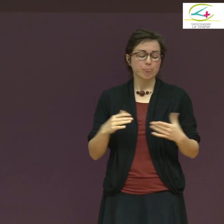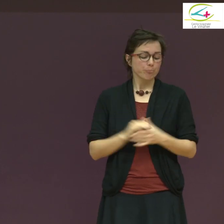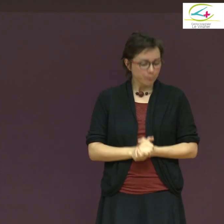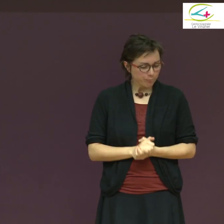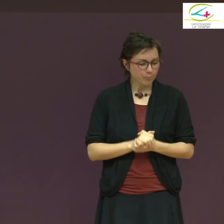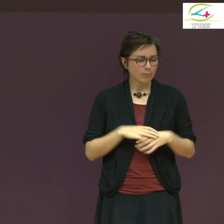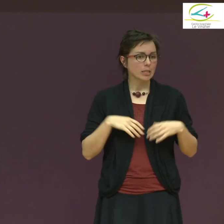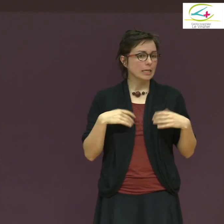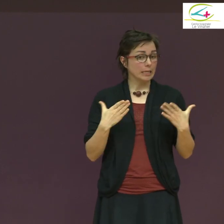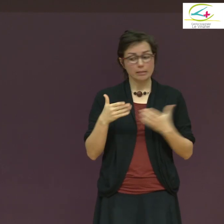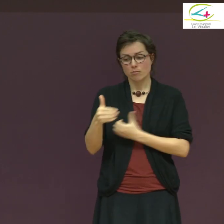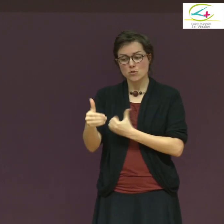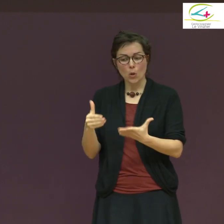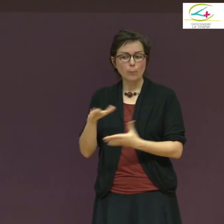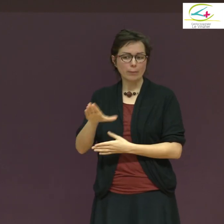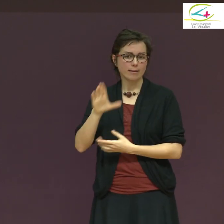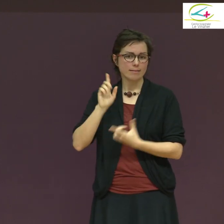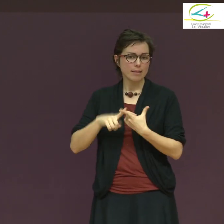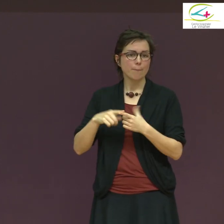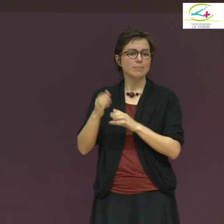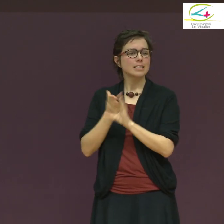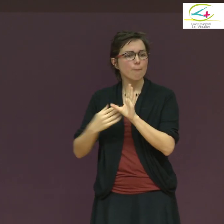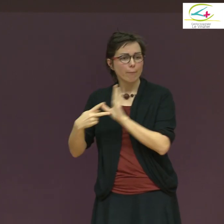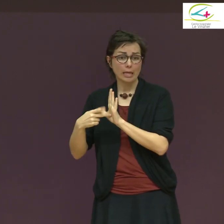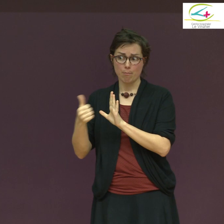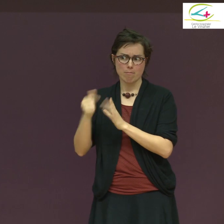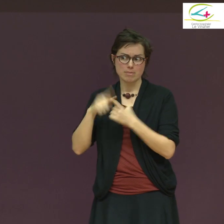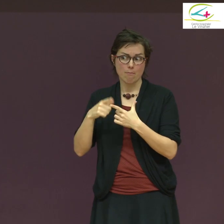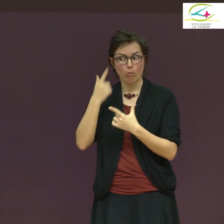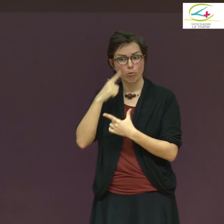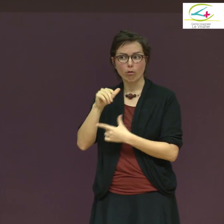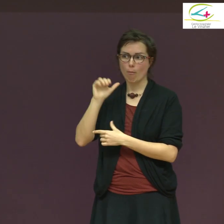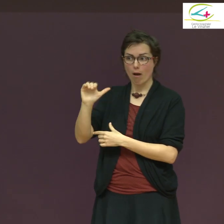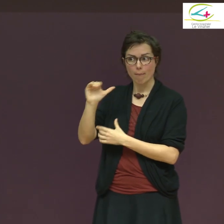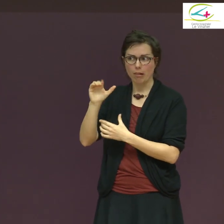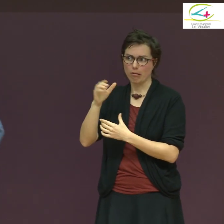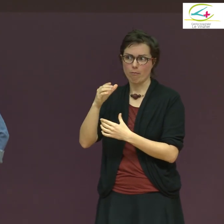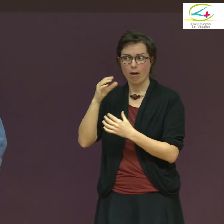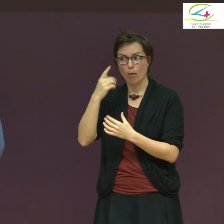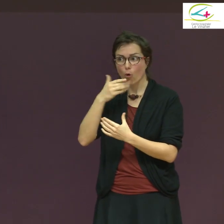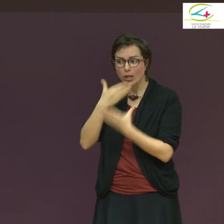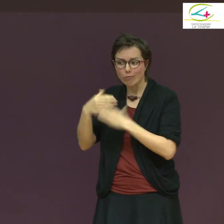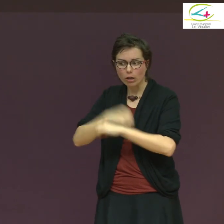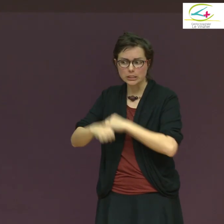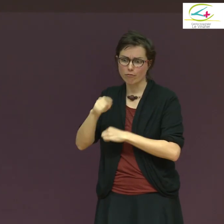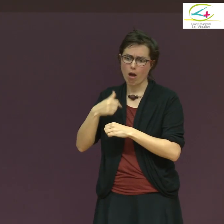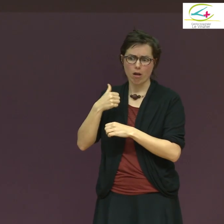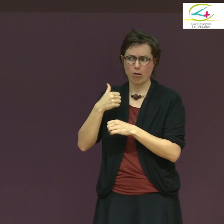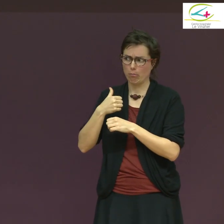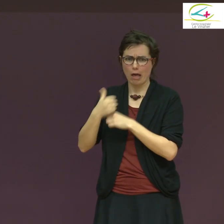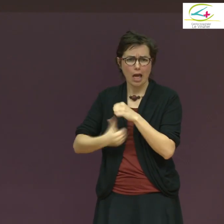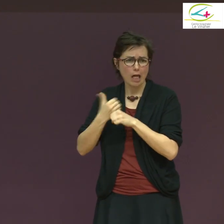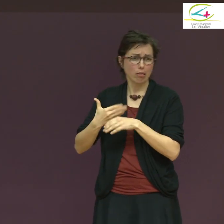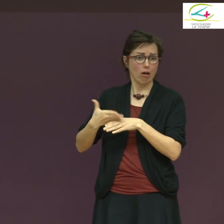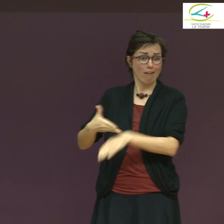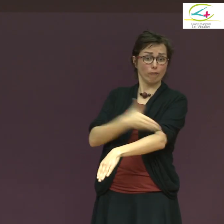Et puis les centres médico-psychologiques qui malheureusement ont des délais d'attente d'un an à un an et demi. La question aussi,